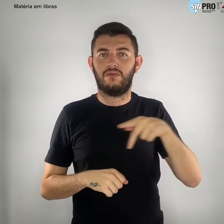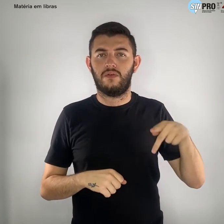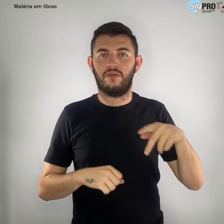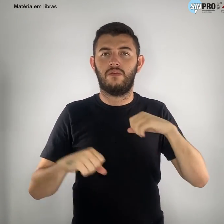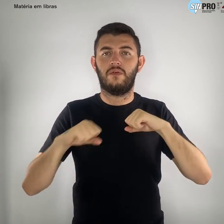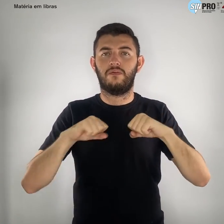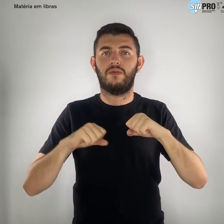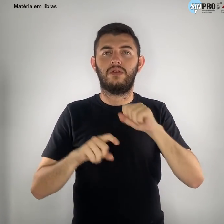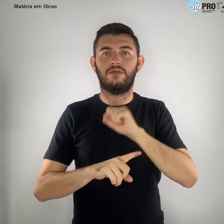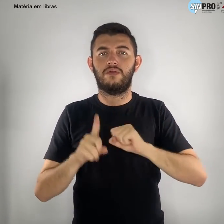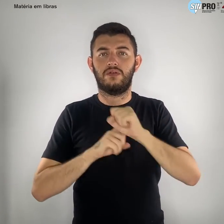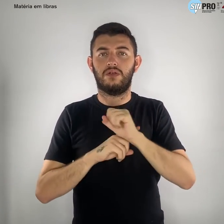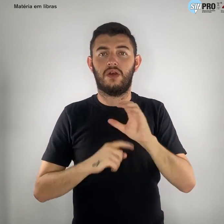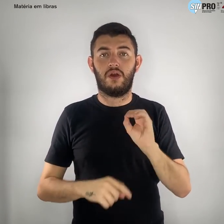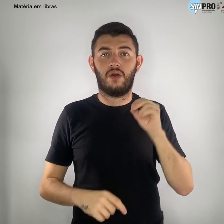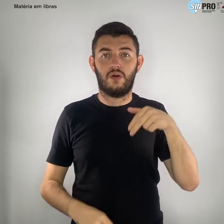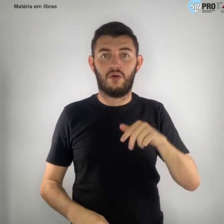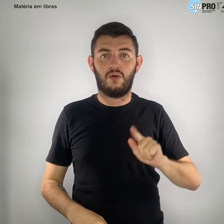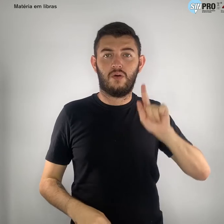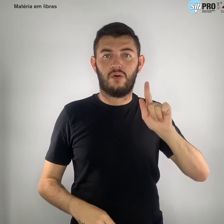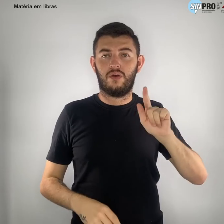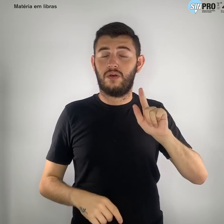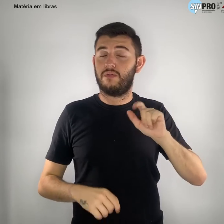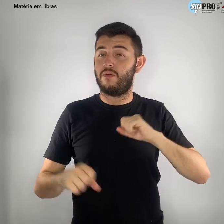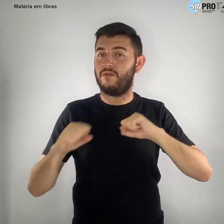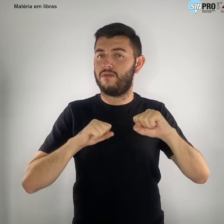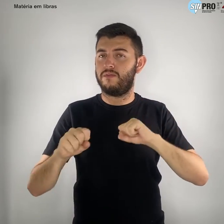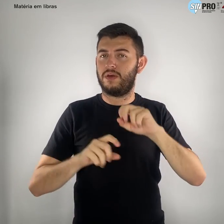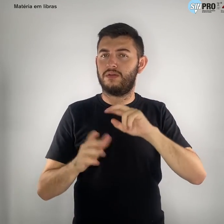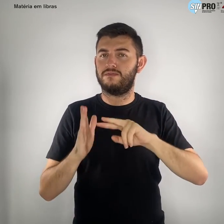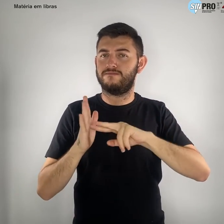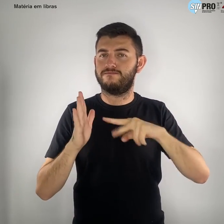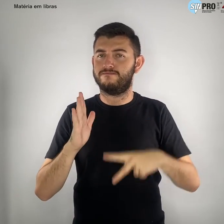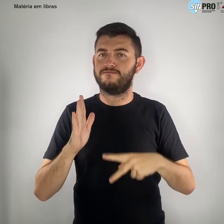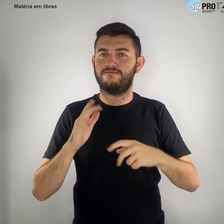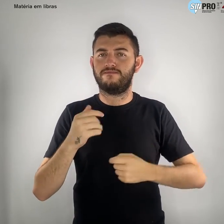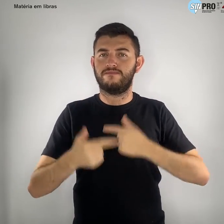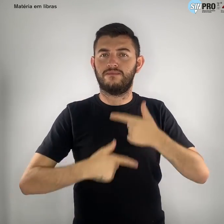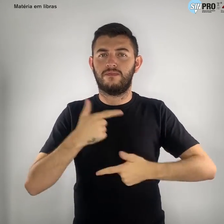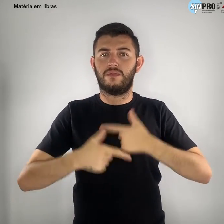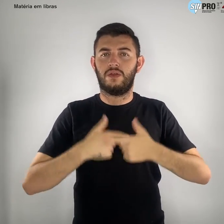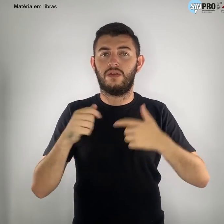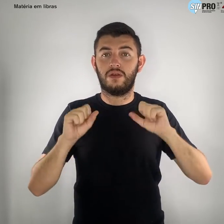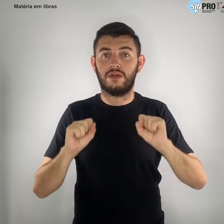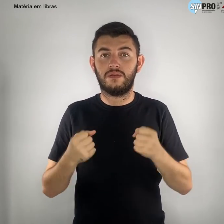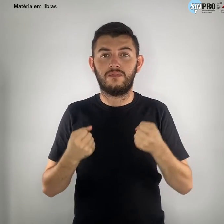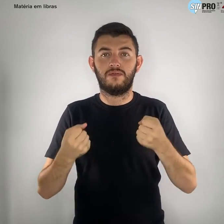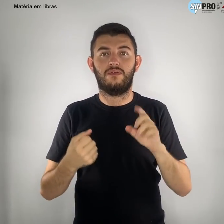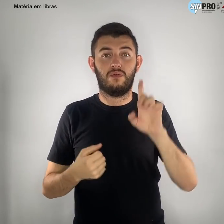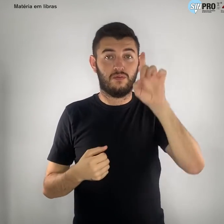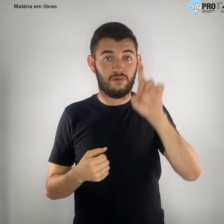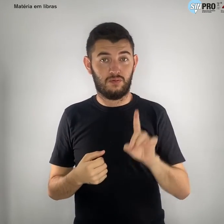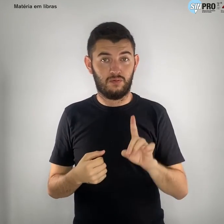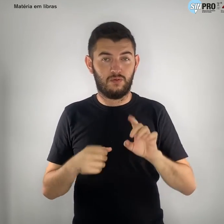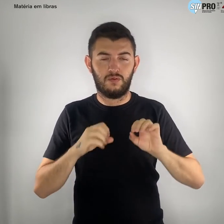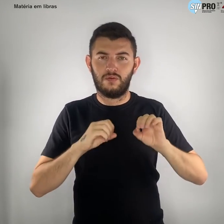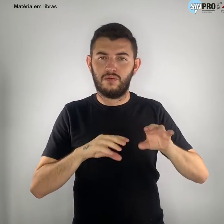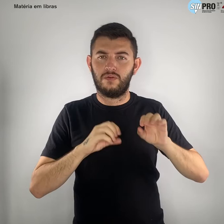ONGs, movimentos sindicais que atuam em defesa do direito à educação das pessoas